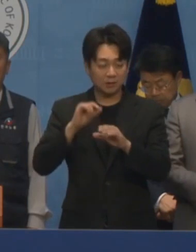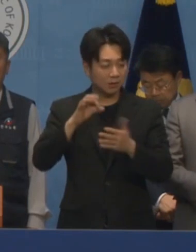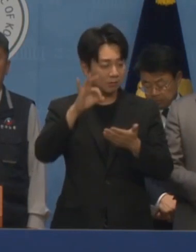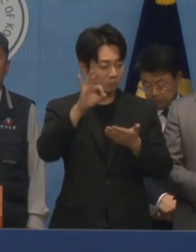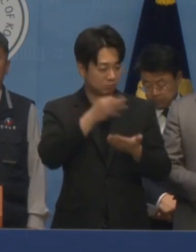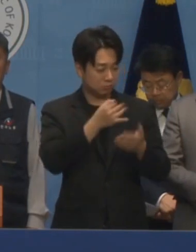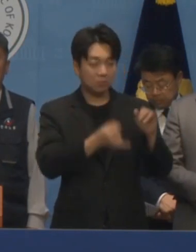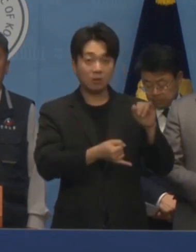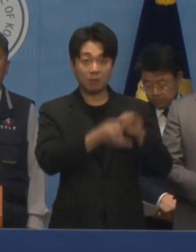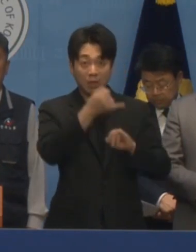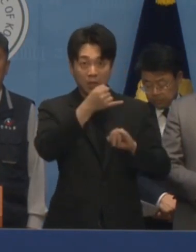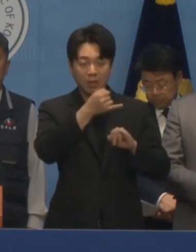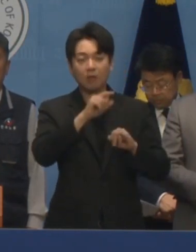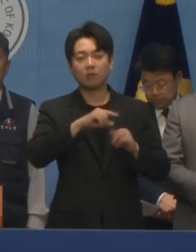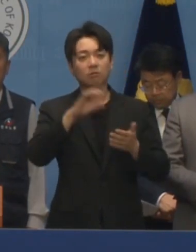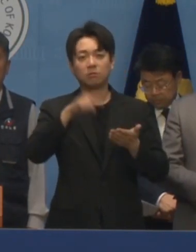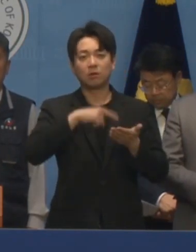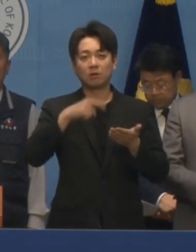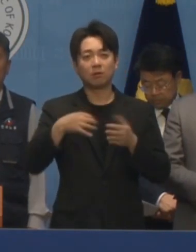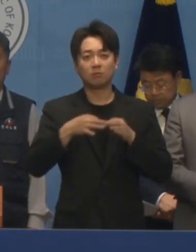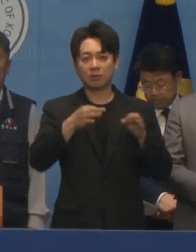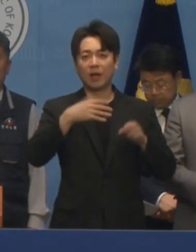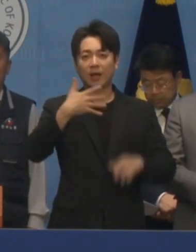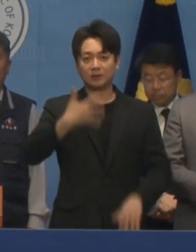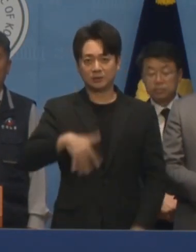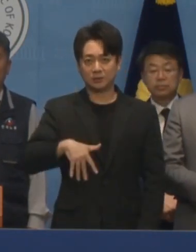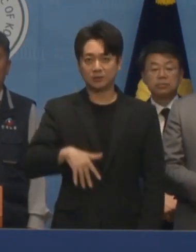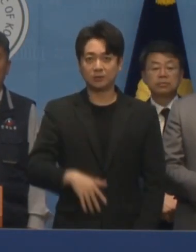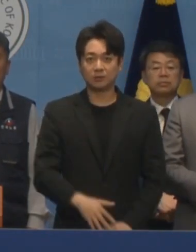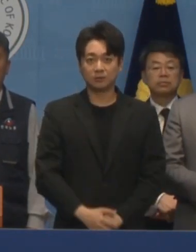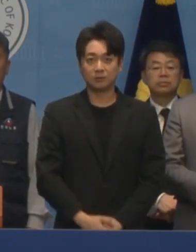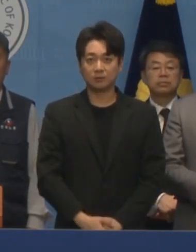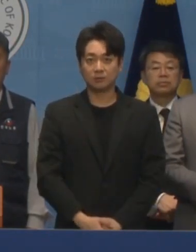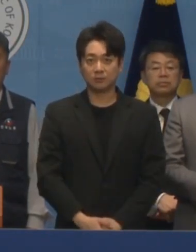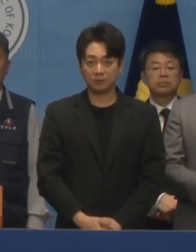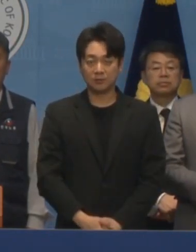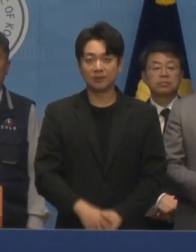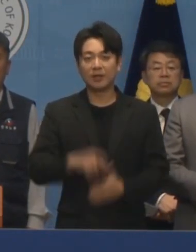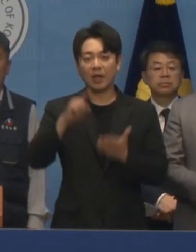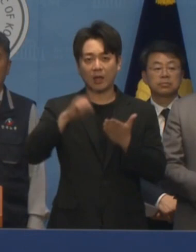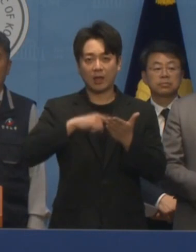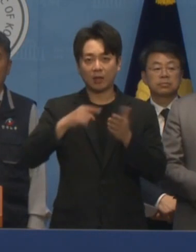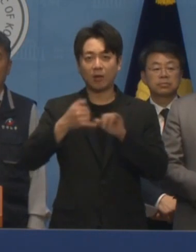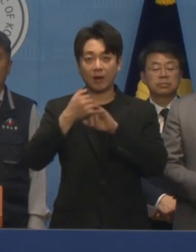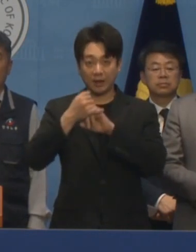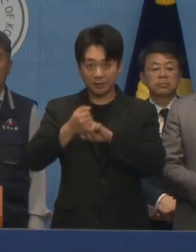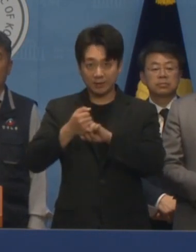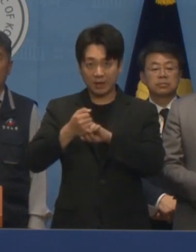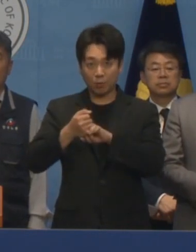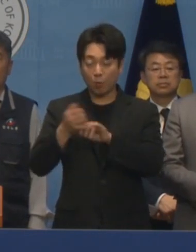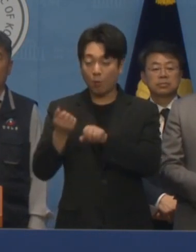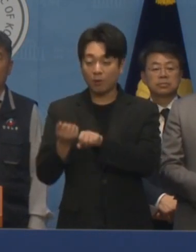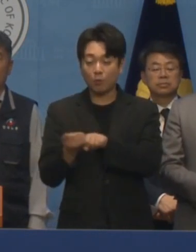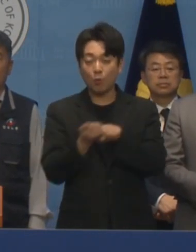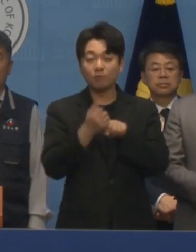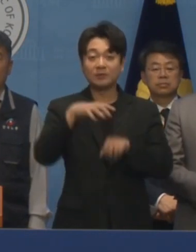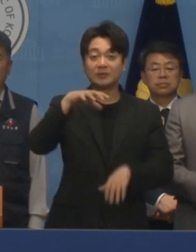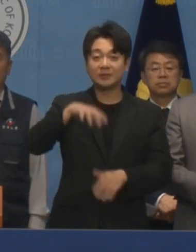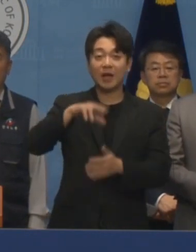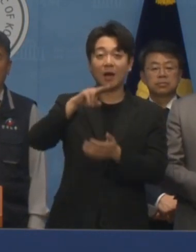체불임금을 거의 변제하지 않았습니다. 체불임금 청산에 쓴다고 약속했던 몽베르 CC 골프장